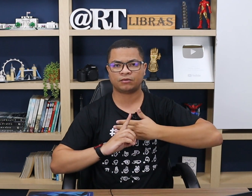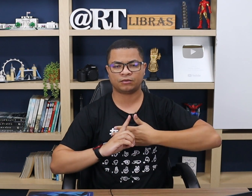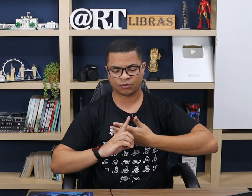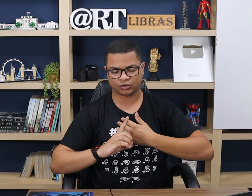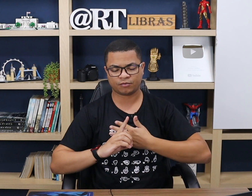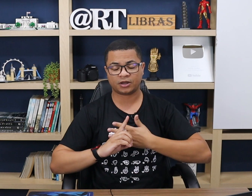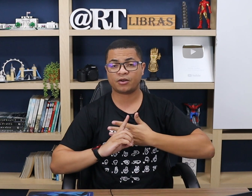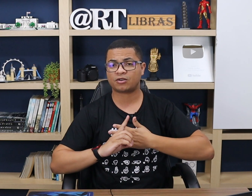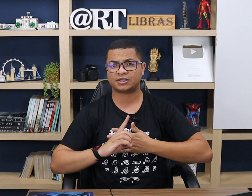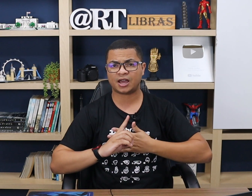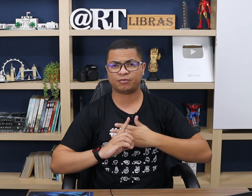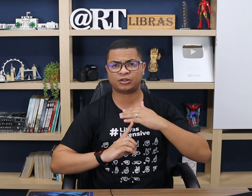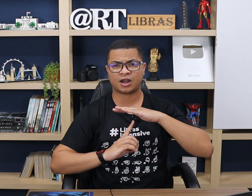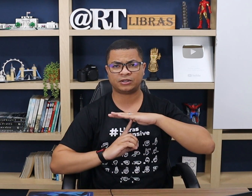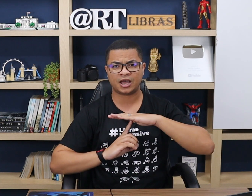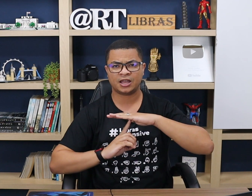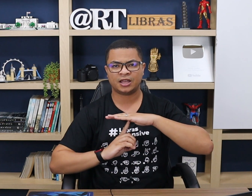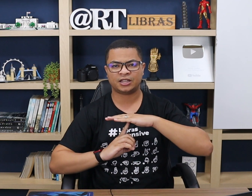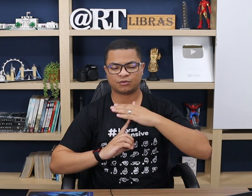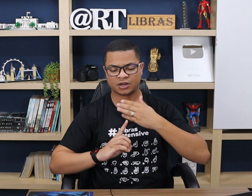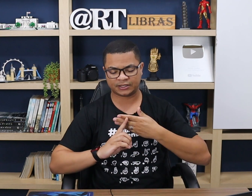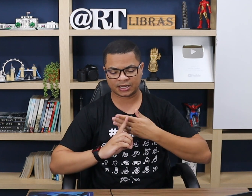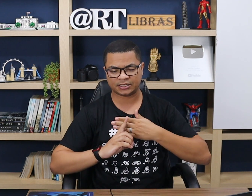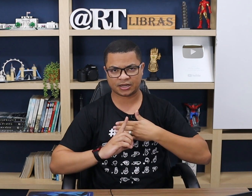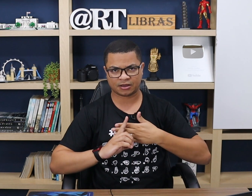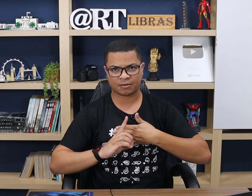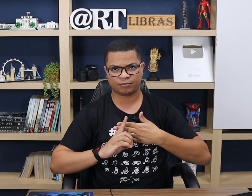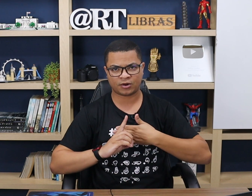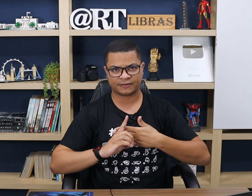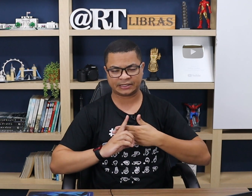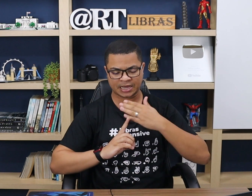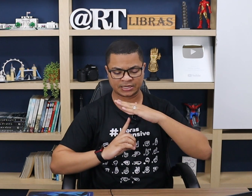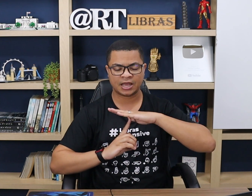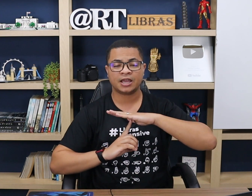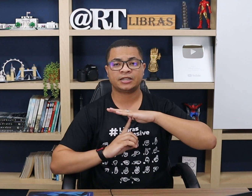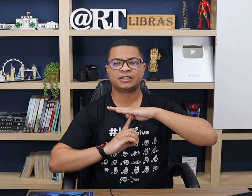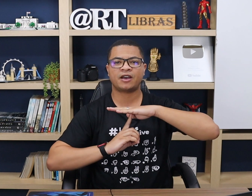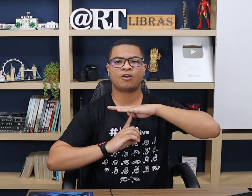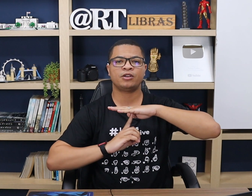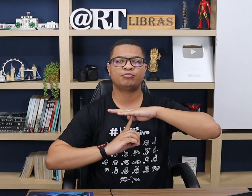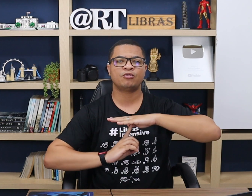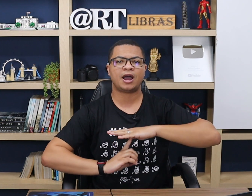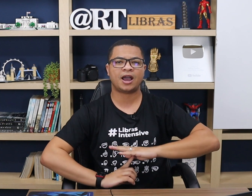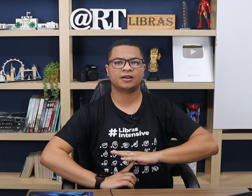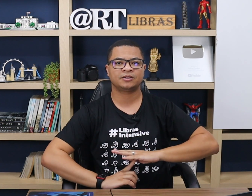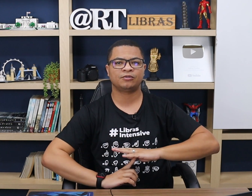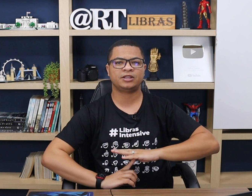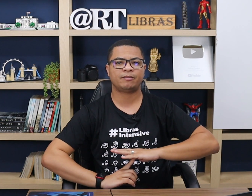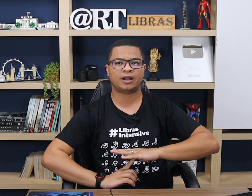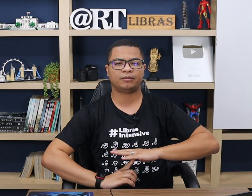no outro desculpa não encostar no peitoral tá deixa uma distância um pouco afastada e você vai ó empurrar o d para